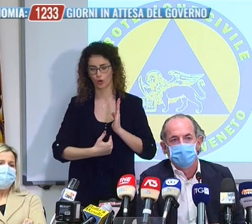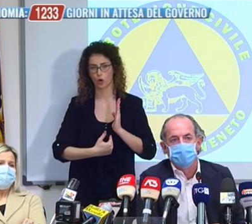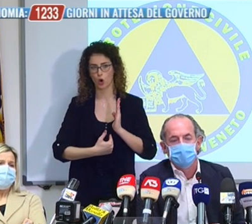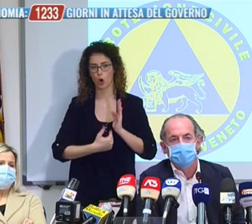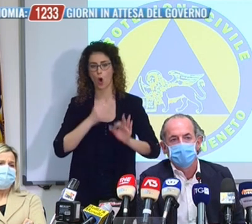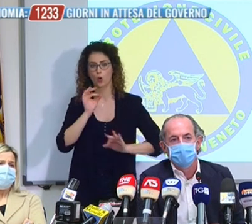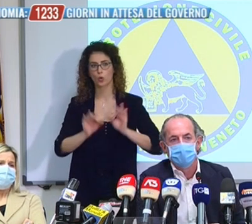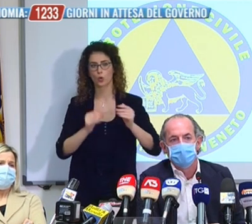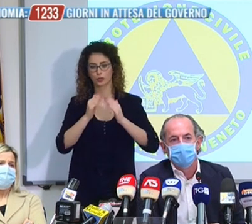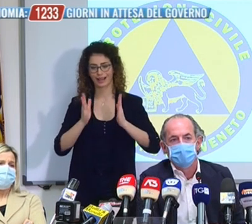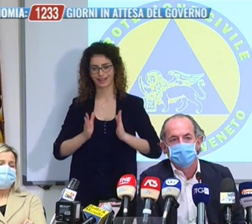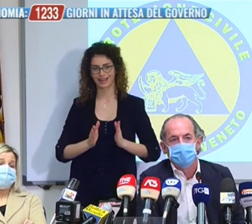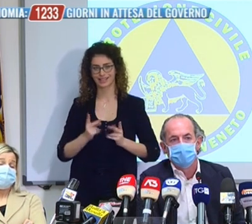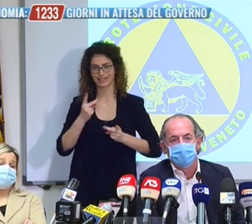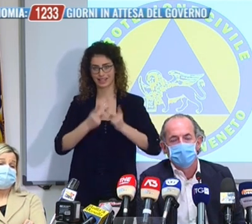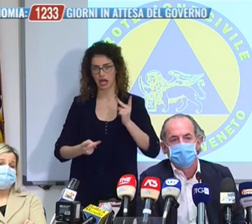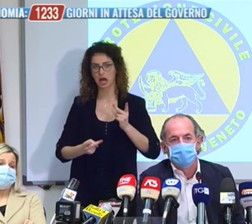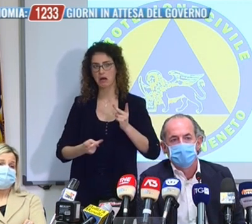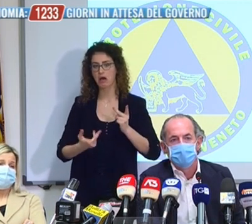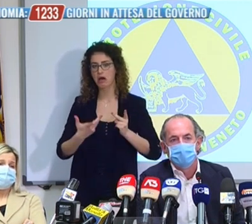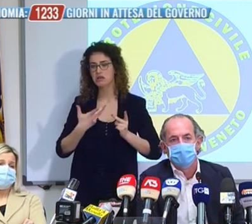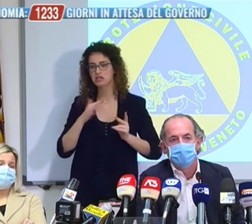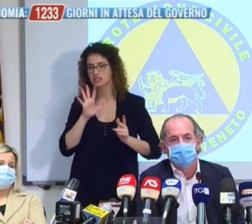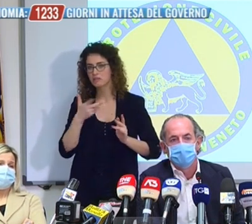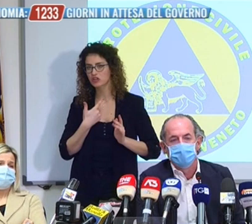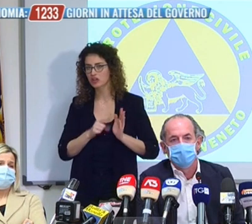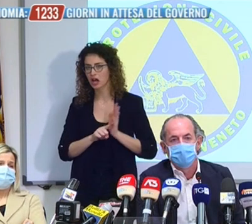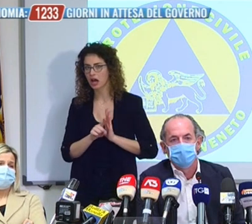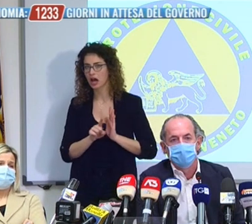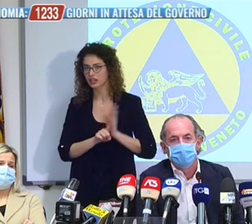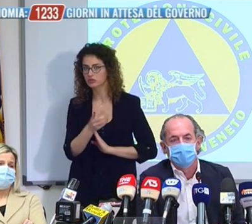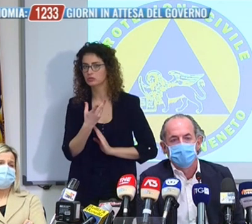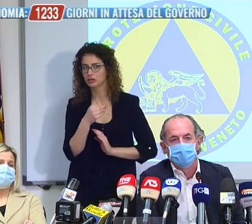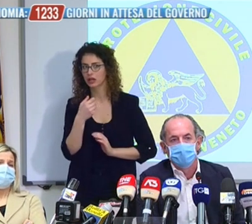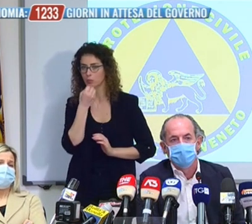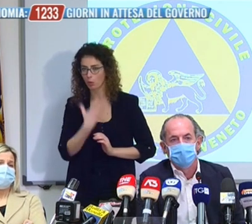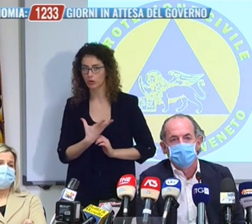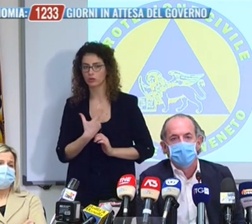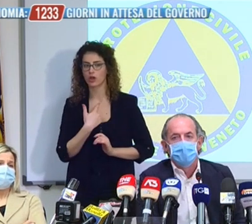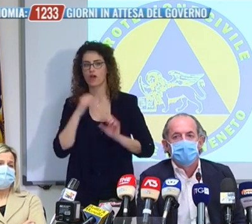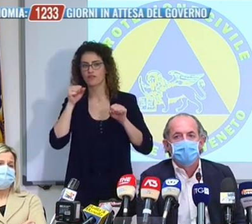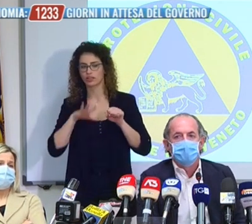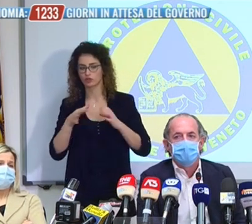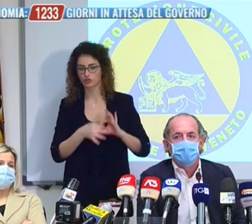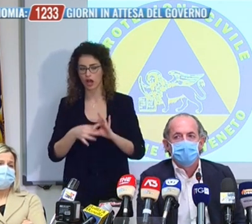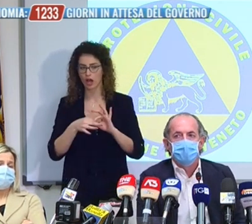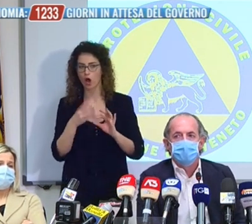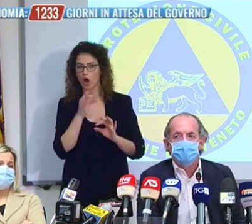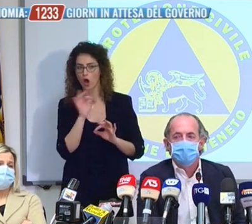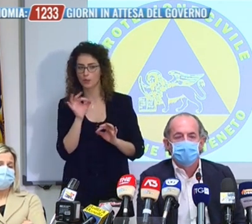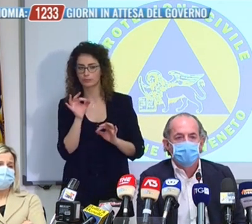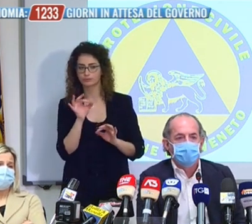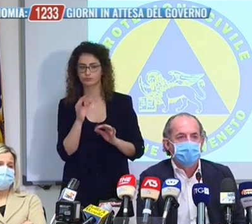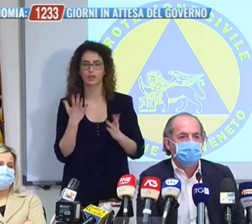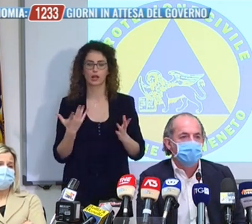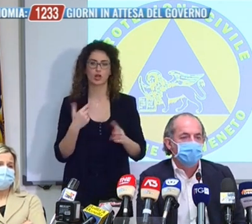domicilio e pare che stia sortendo anche dei buoni risultati. Il Veneto è allineato? C'è qualcosa in merito? Allora,